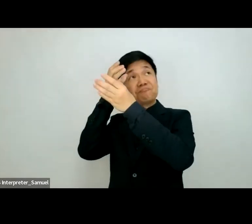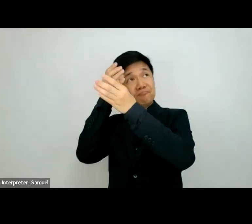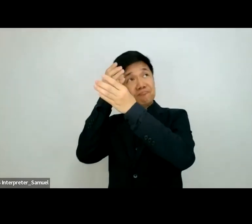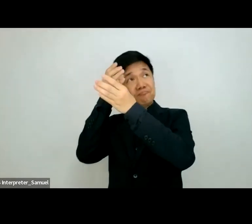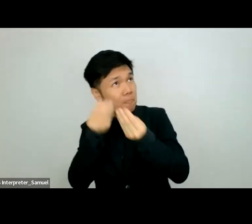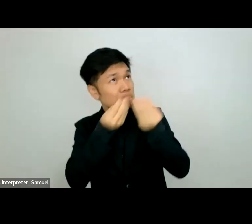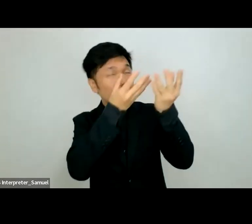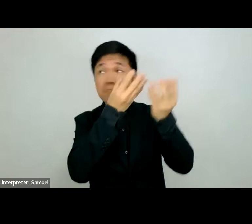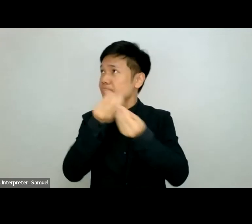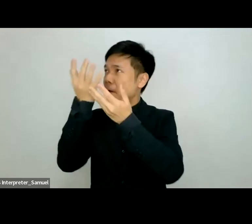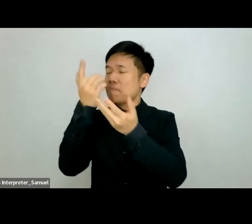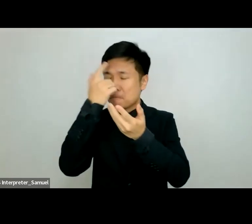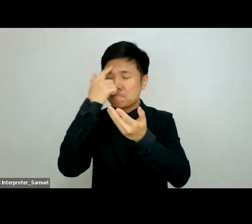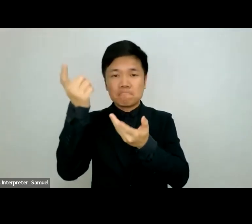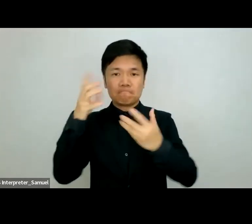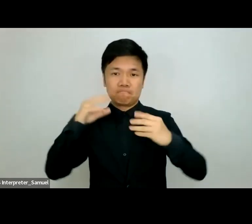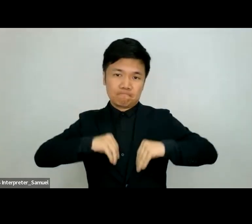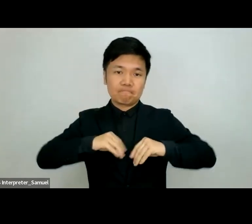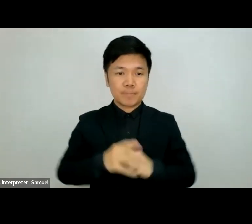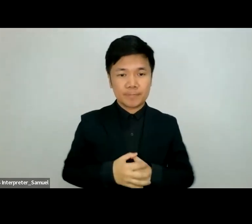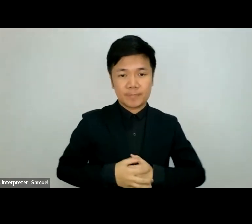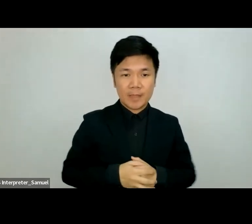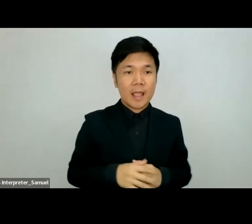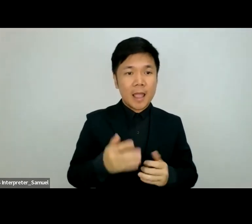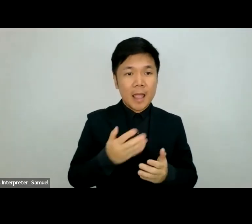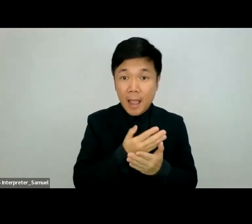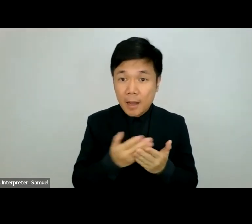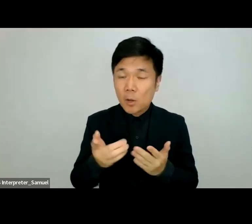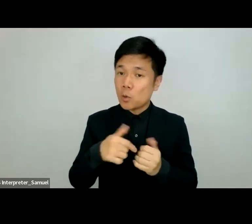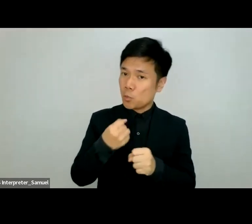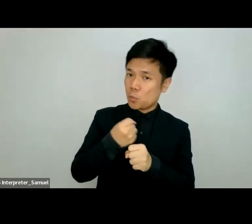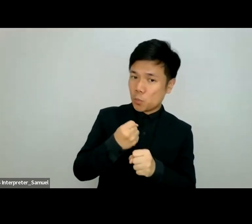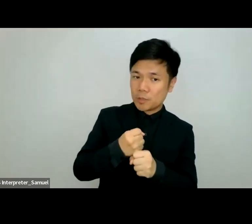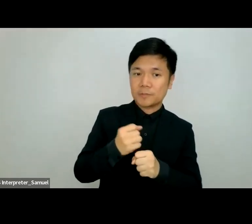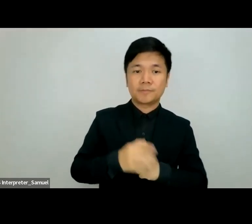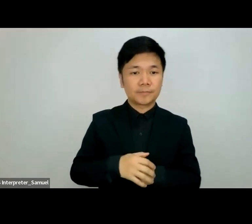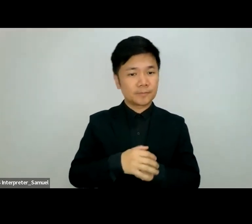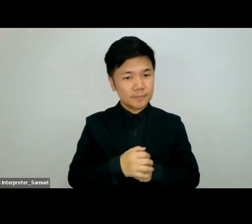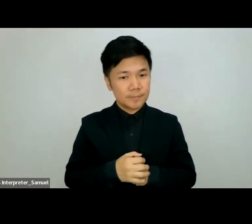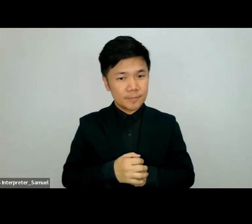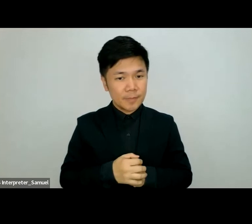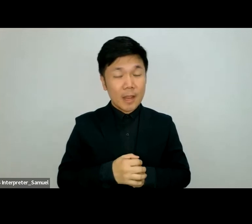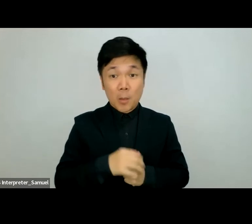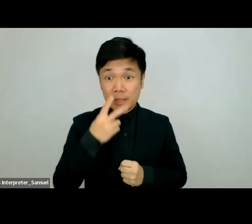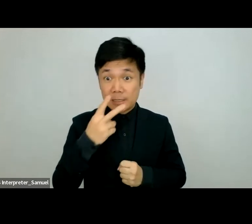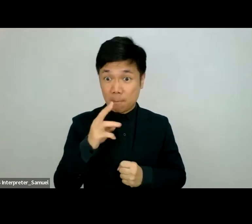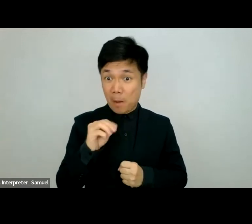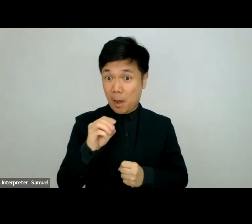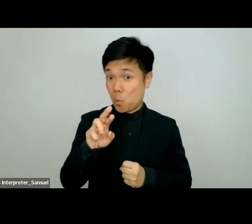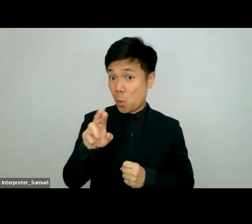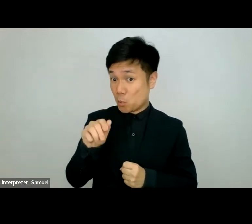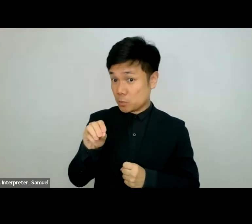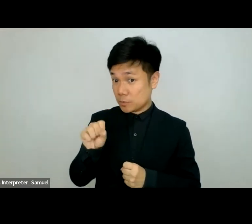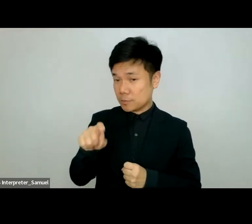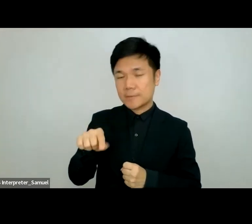questions des personnes handicapées, qu'elles soient incluses dans le règlement